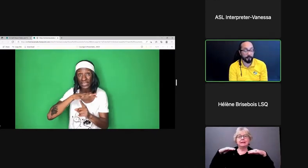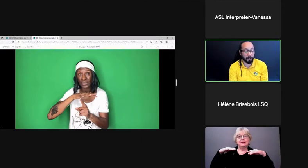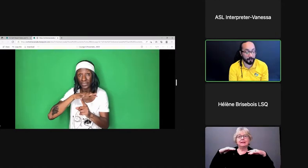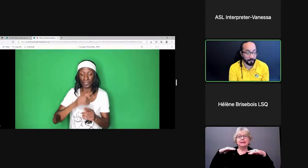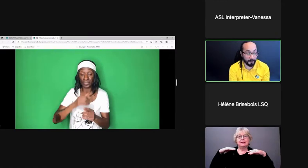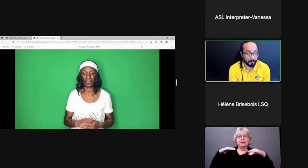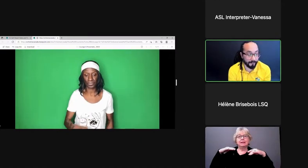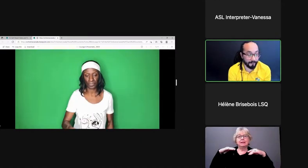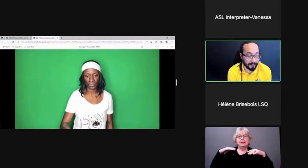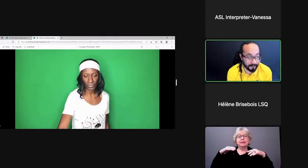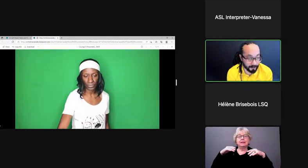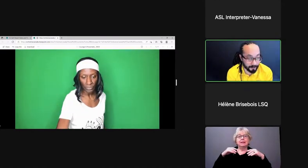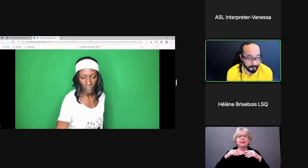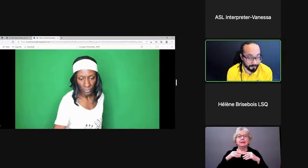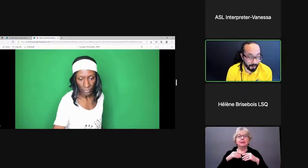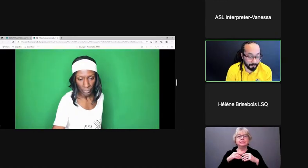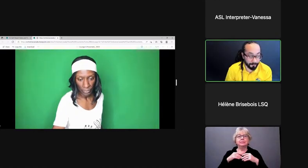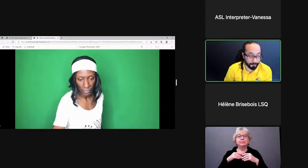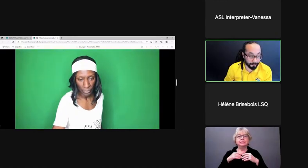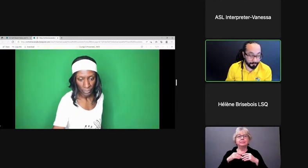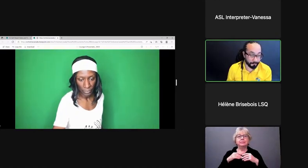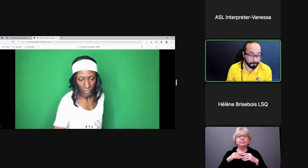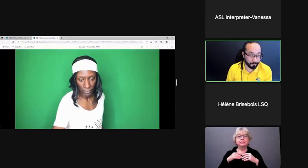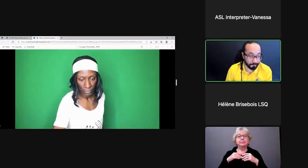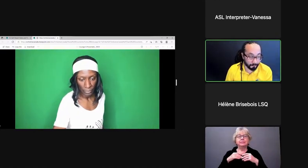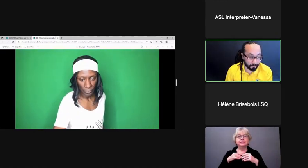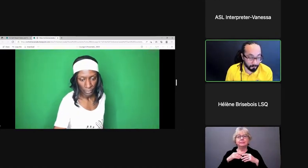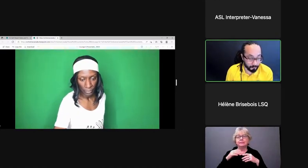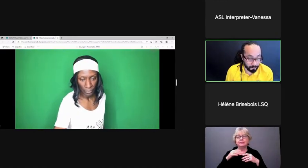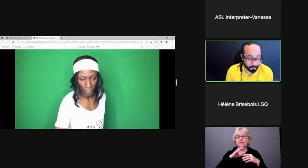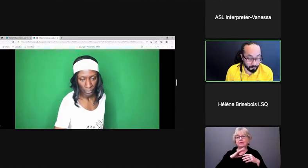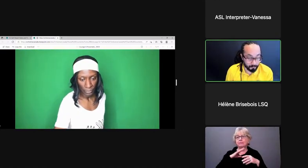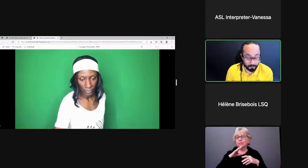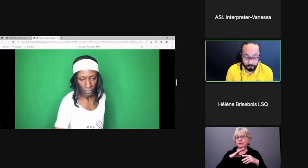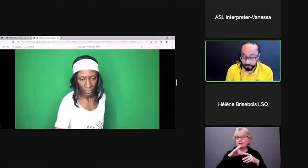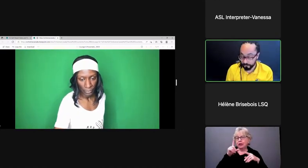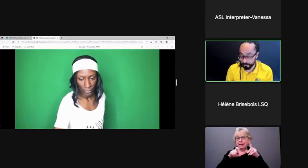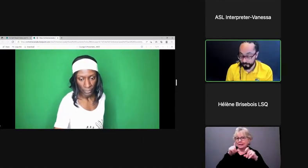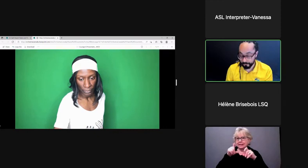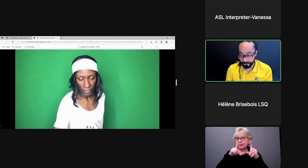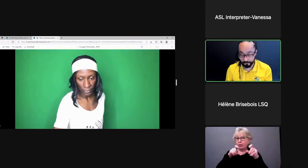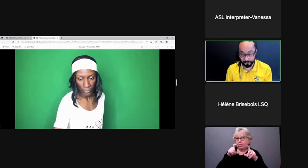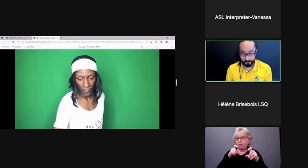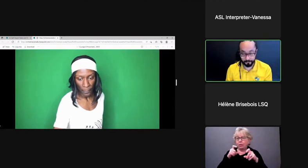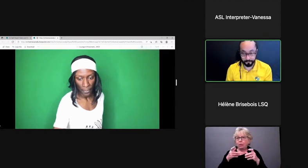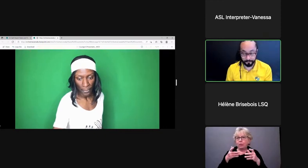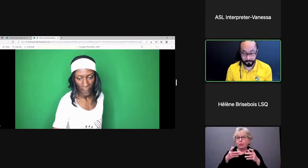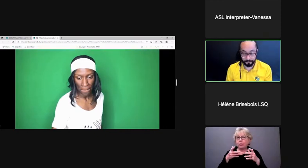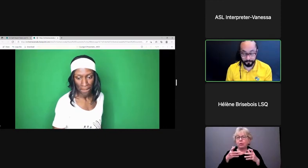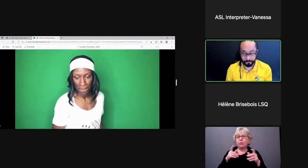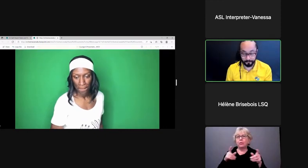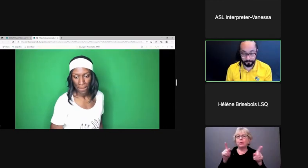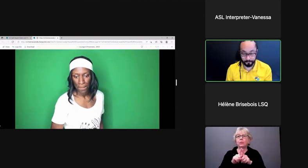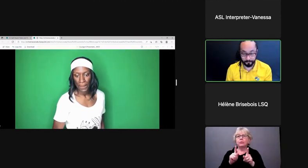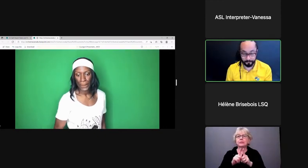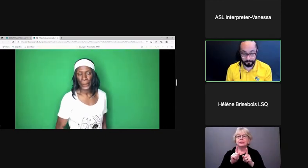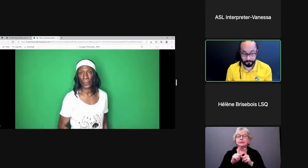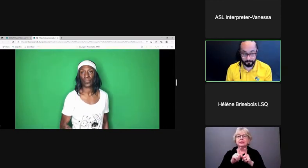il y a des questions à poser en ce sens-là. Et aussi, comment